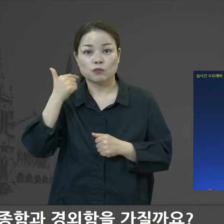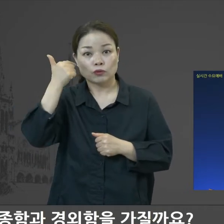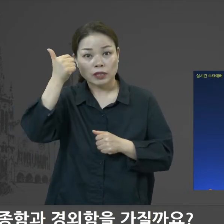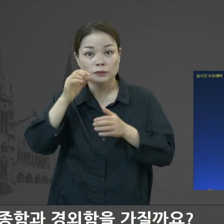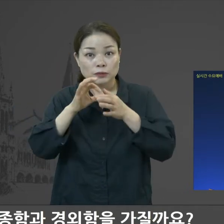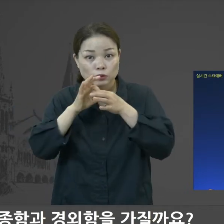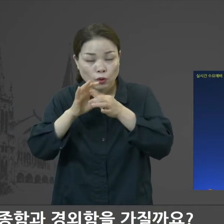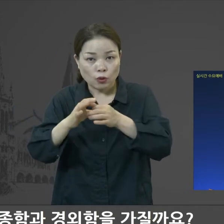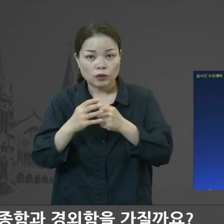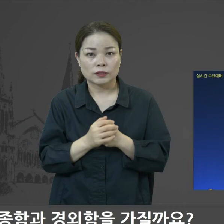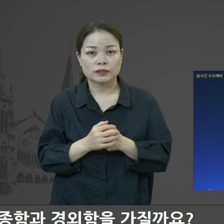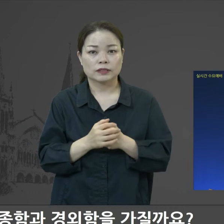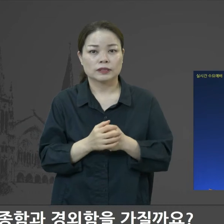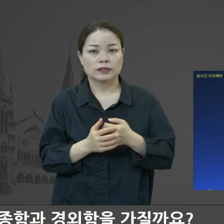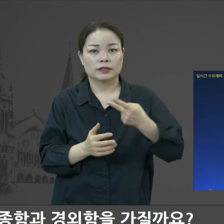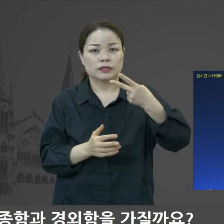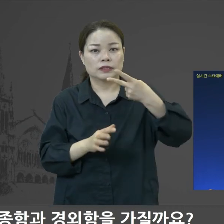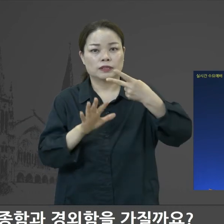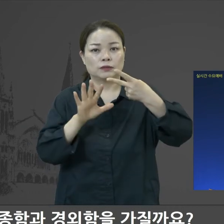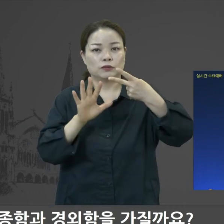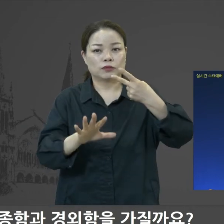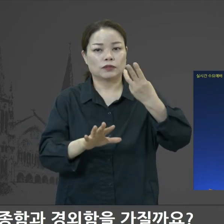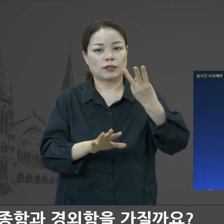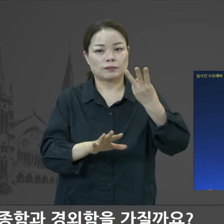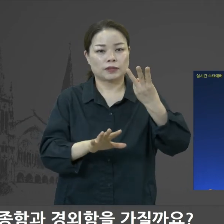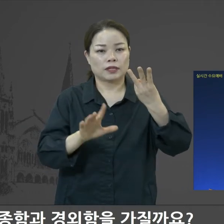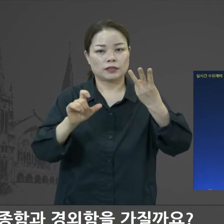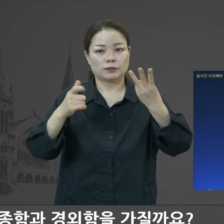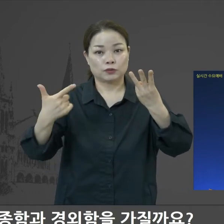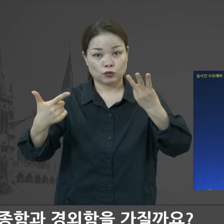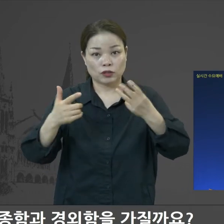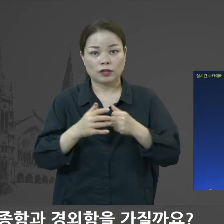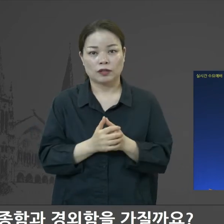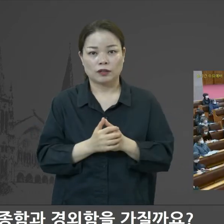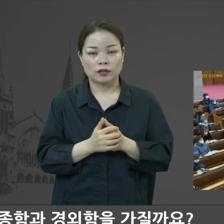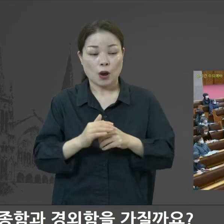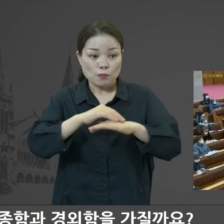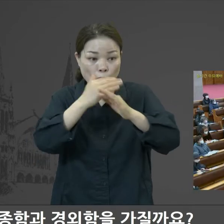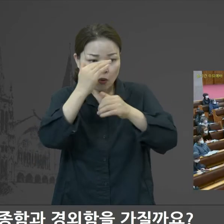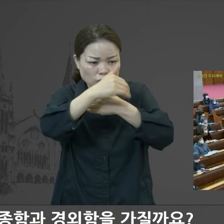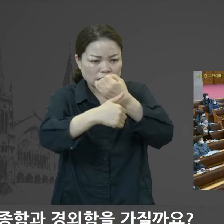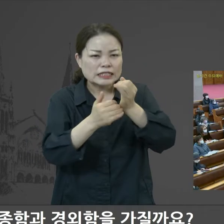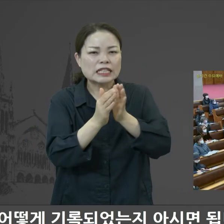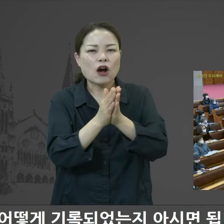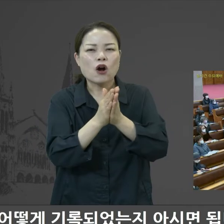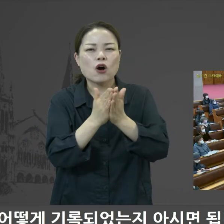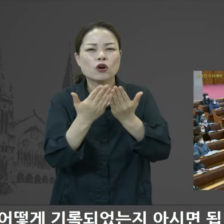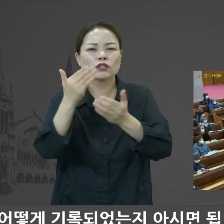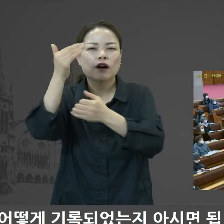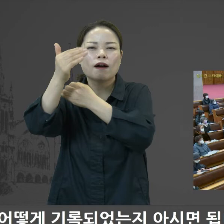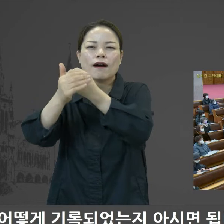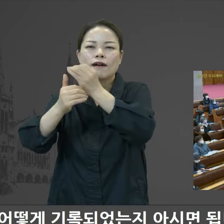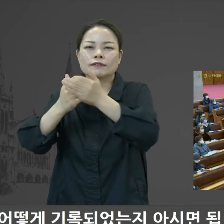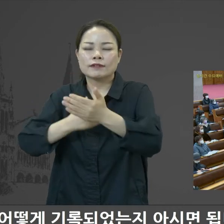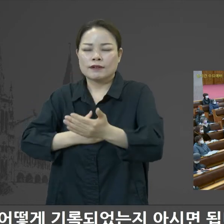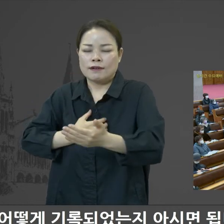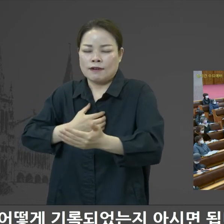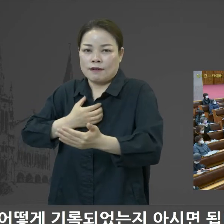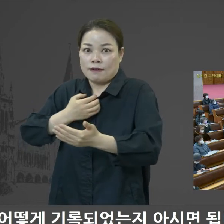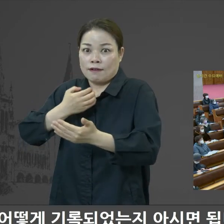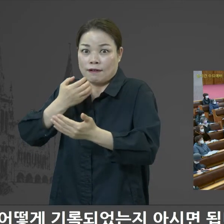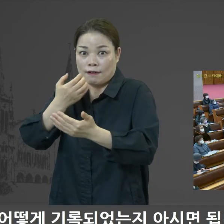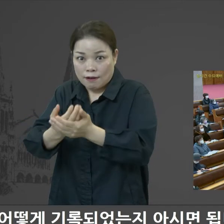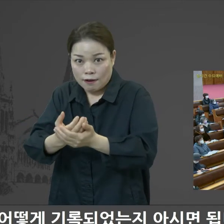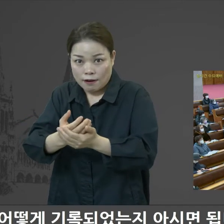들었죠? 디모데후서 3장 16절 같이 한번 암송해 보실까요? 시작. 모든 성경은 하나님의 감동으로 된